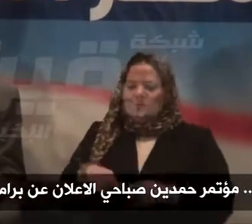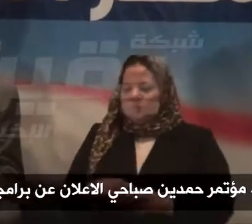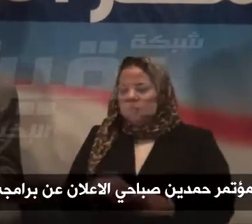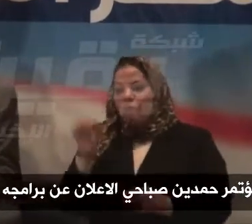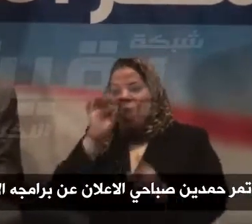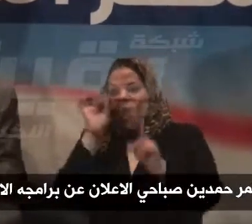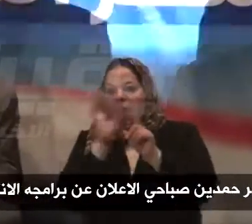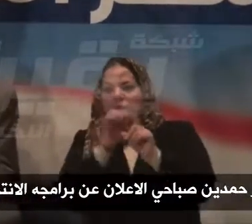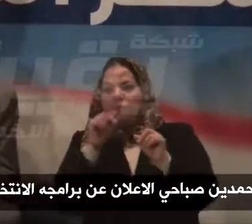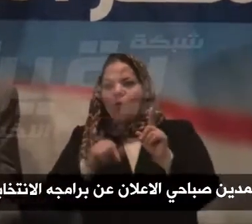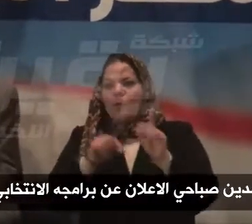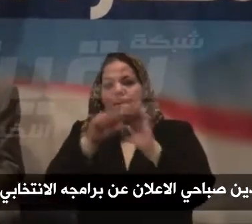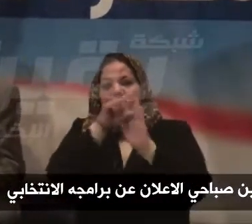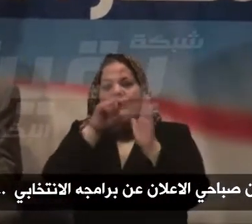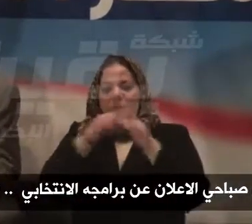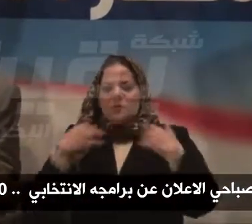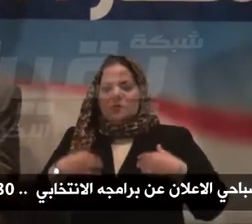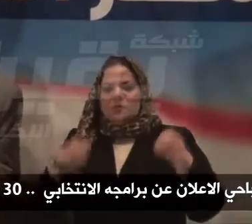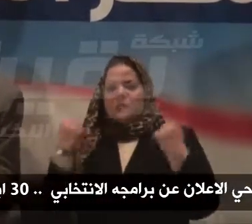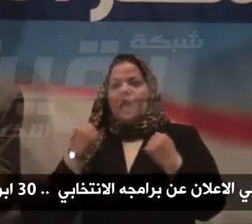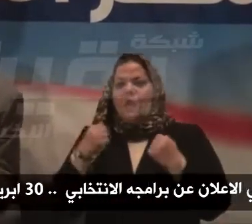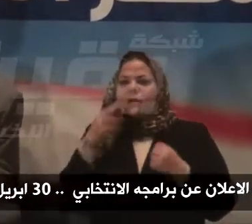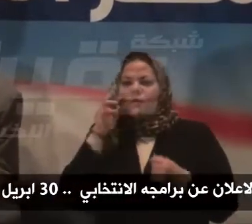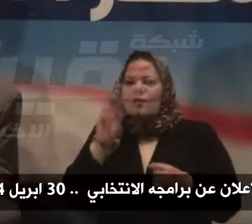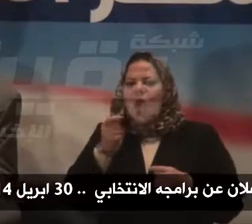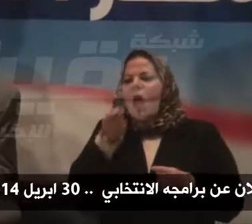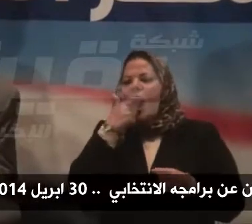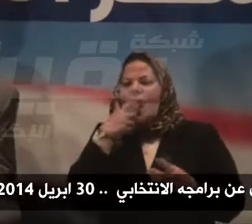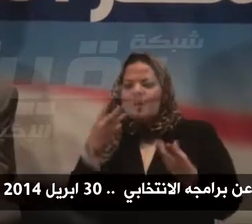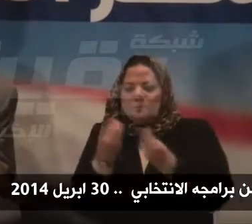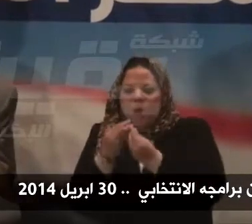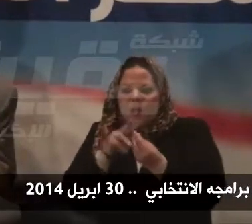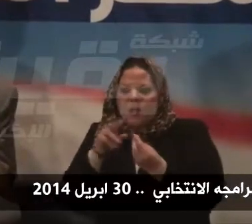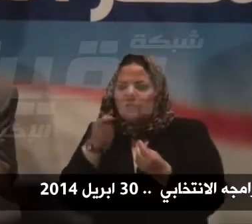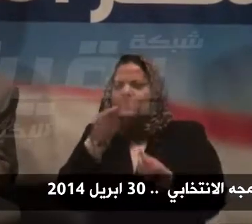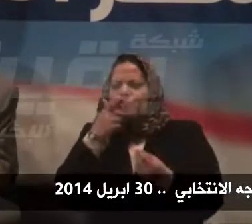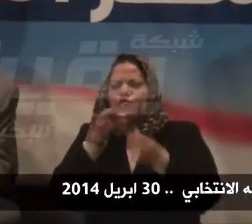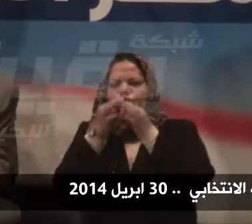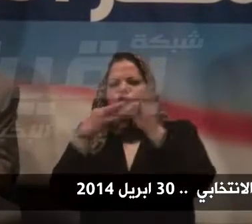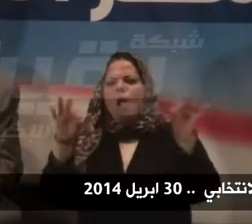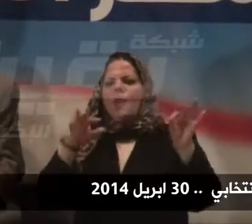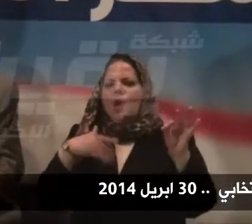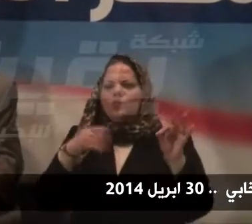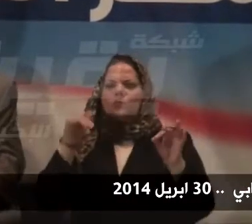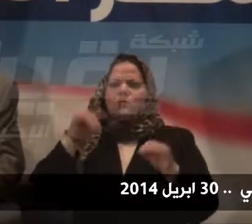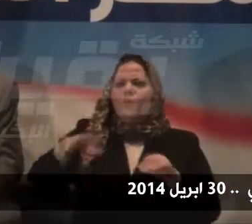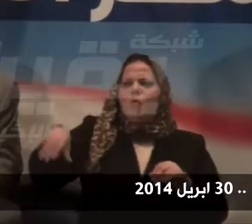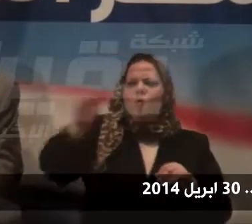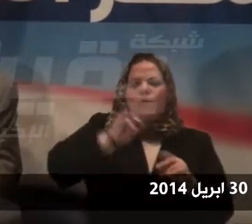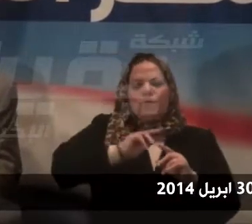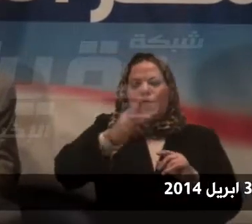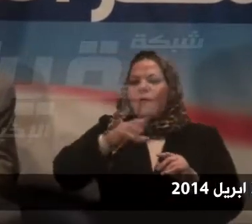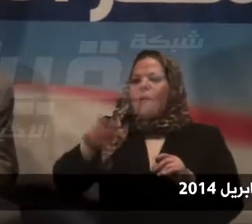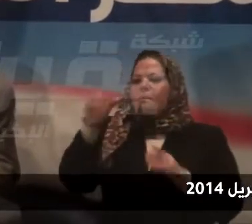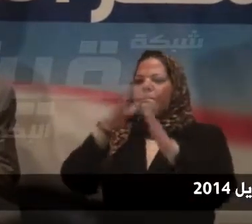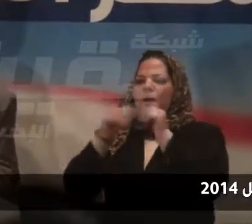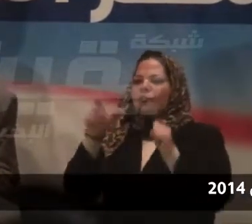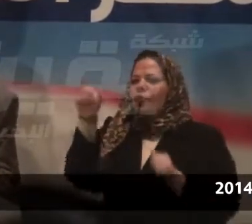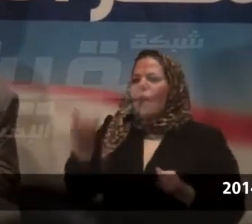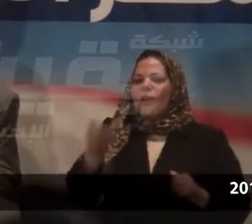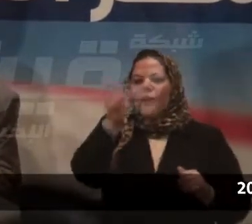هنا البرنامج الصحي والعلاجي برنامج شامل يضمن تغيير حياة